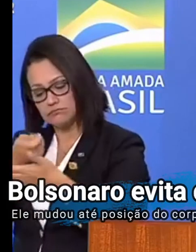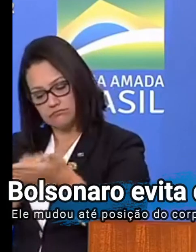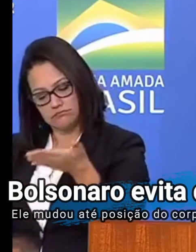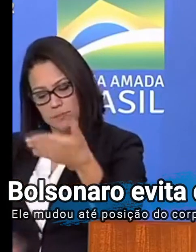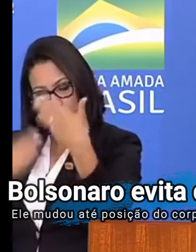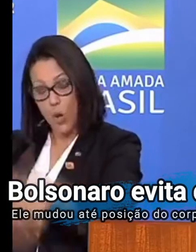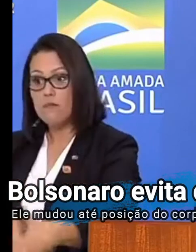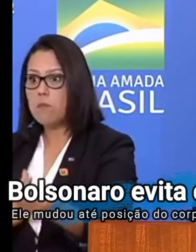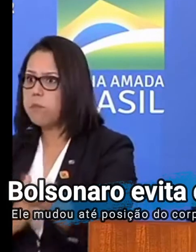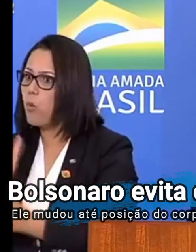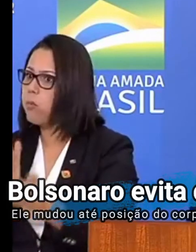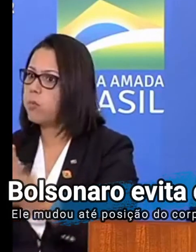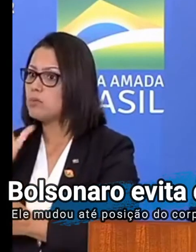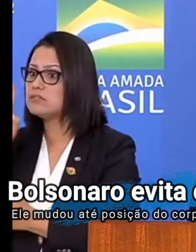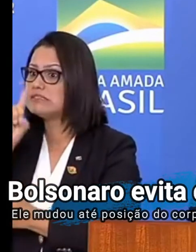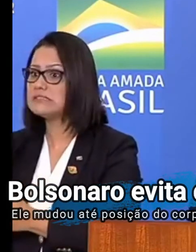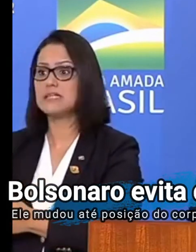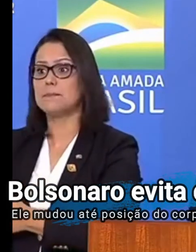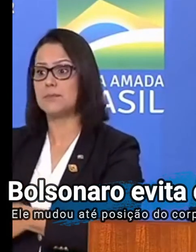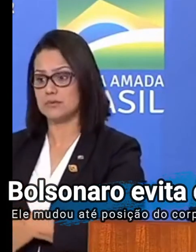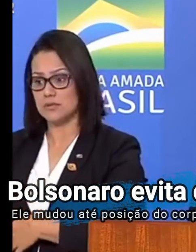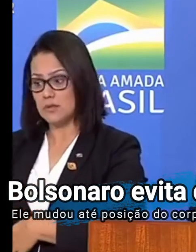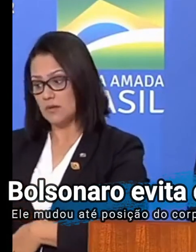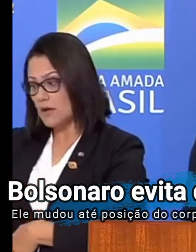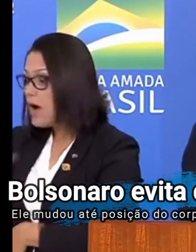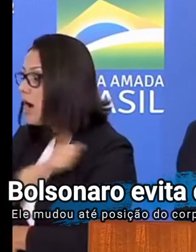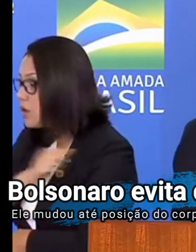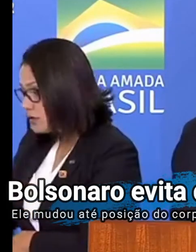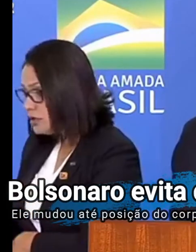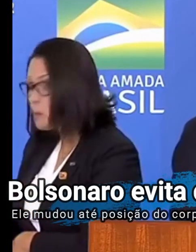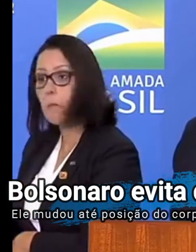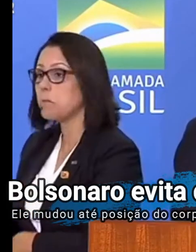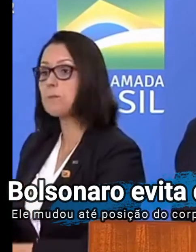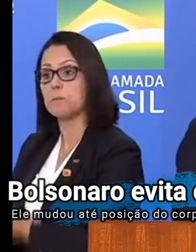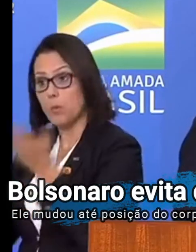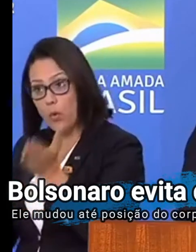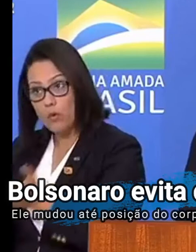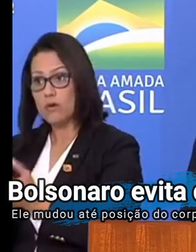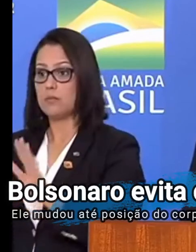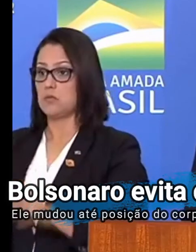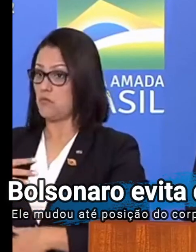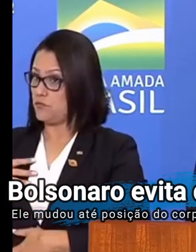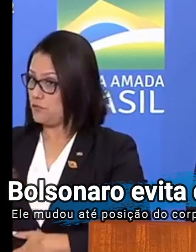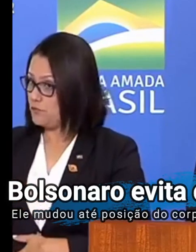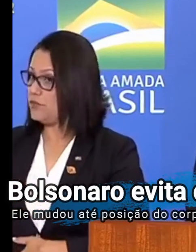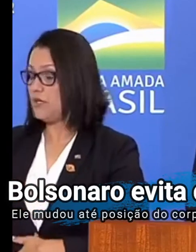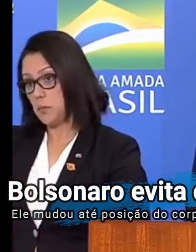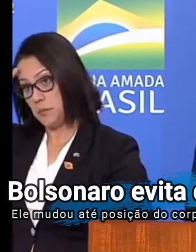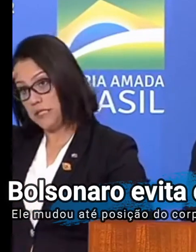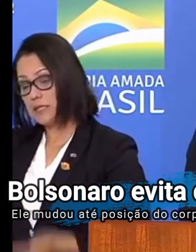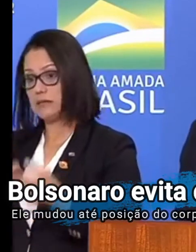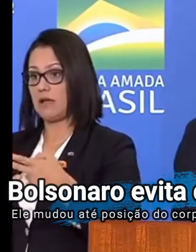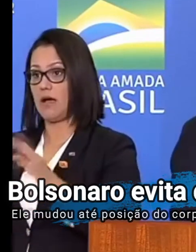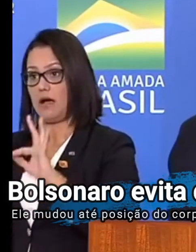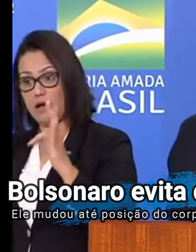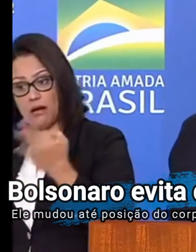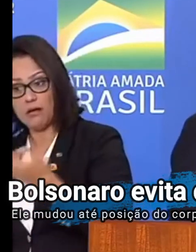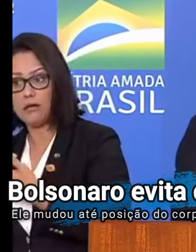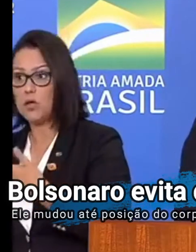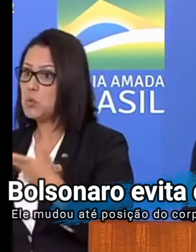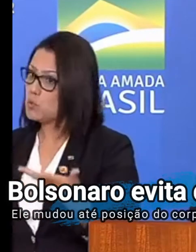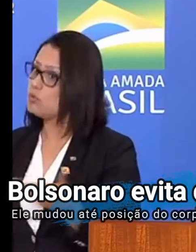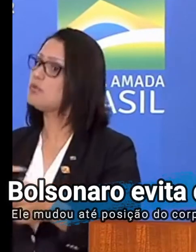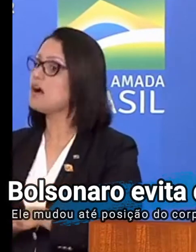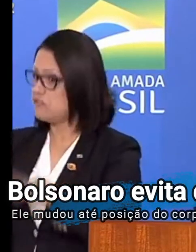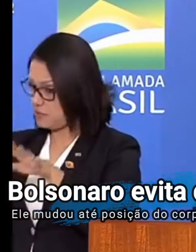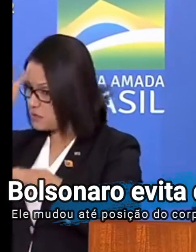e são gente pobre alguns filhos de militares classe média até filho de gente que tem o menor